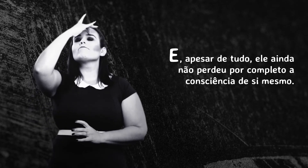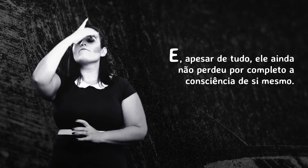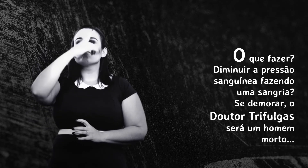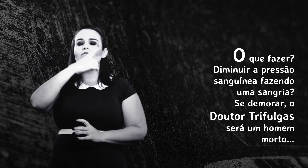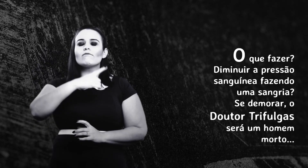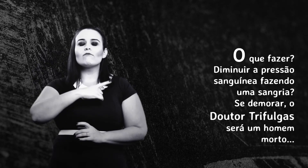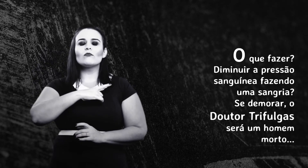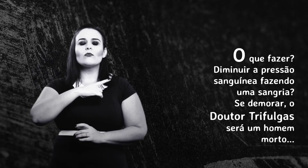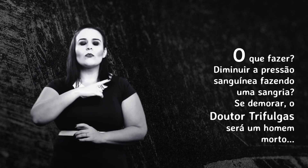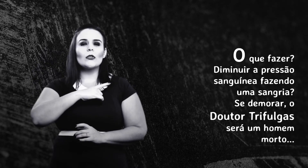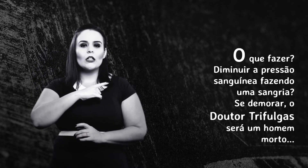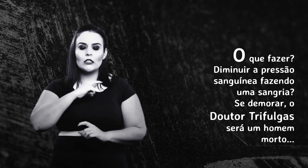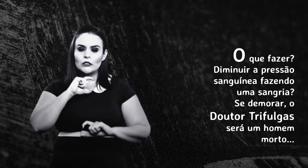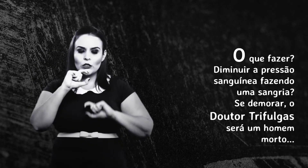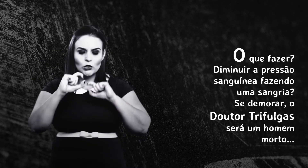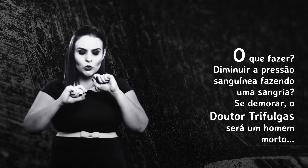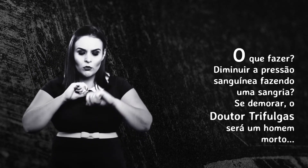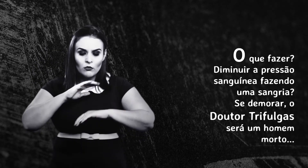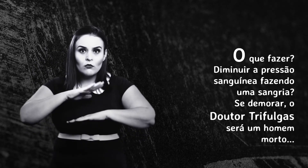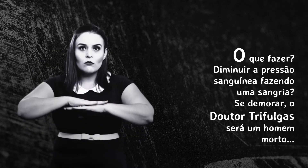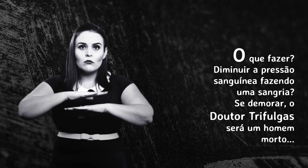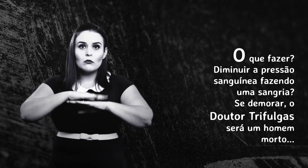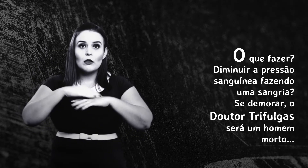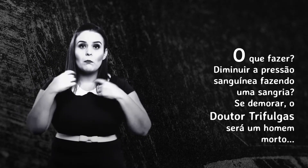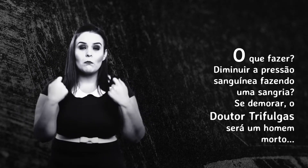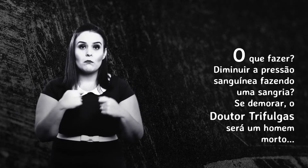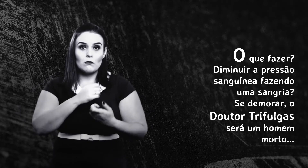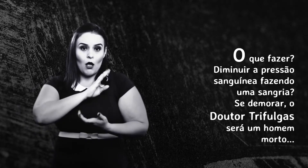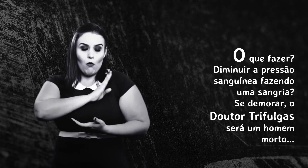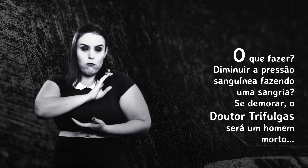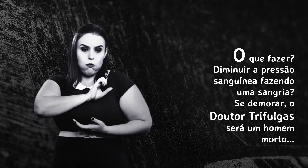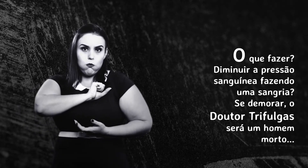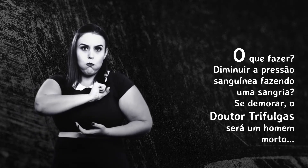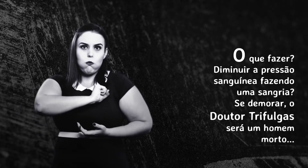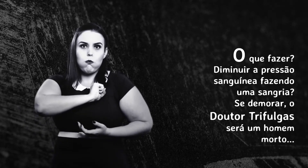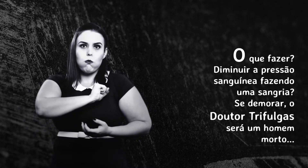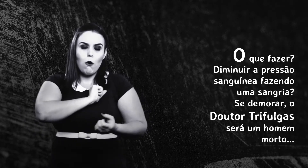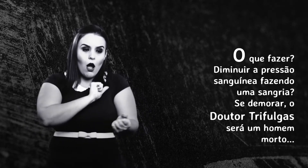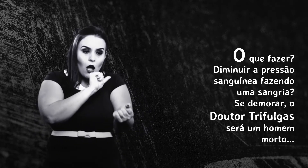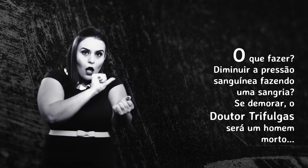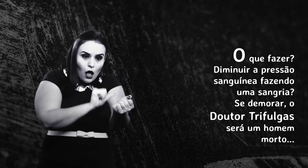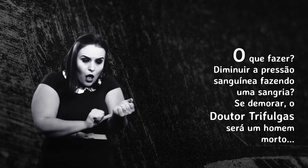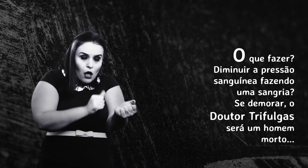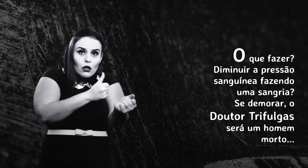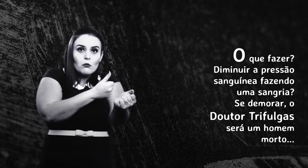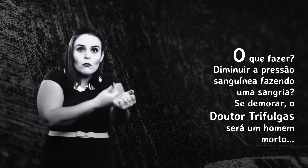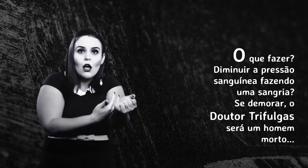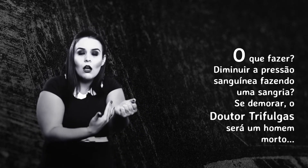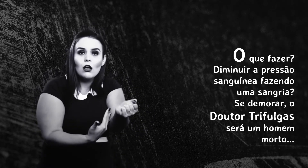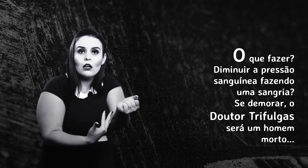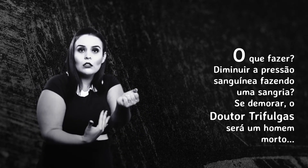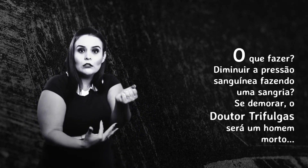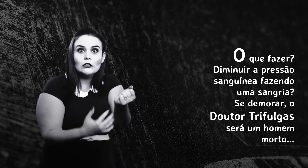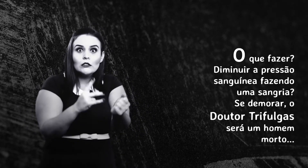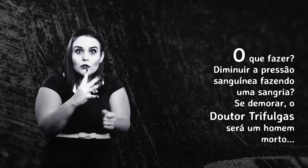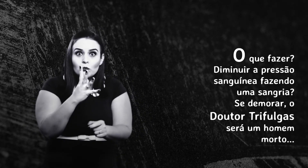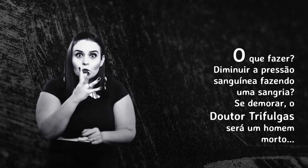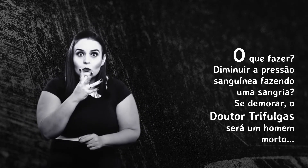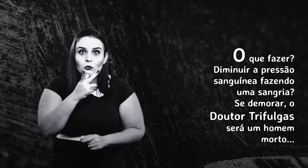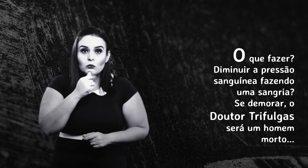O que fazer? Diminuir a pressão sanguínea fazendo uma sangria? Se demorar, o Dr. Trifugas será um